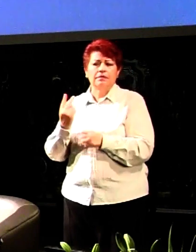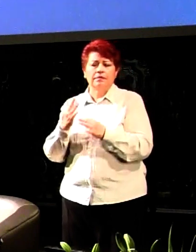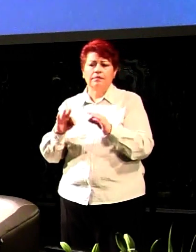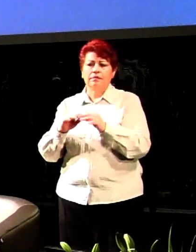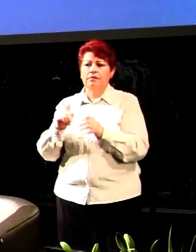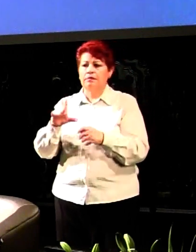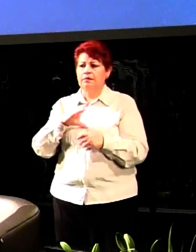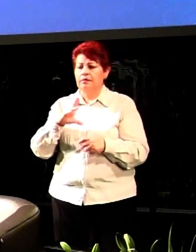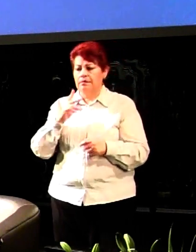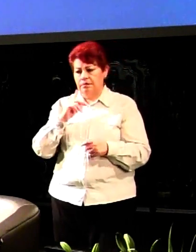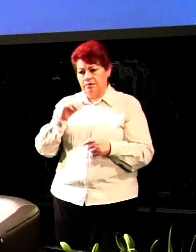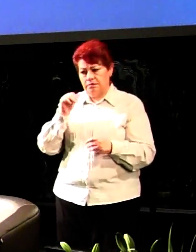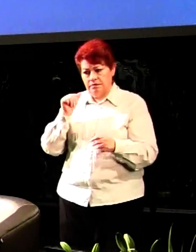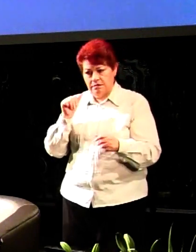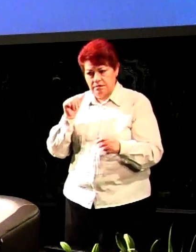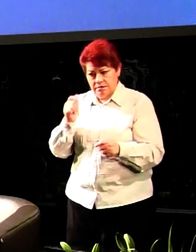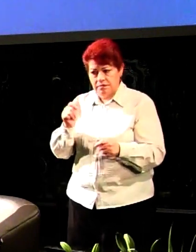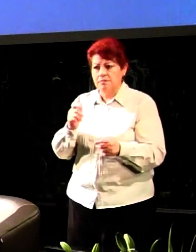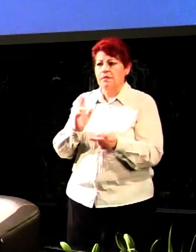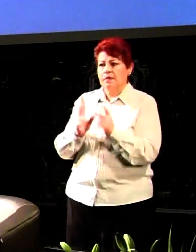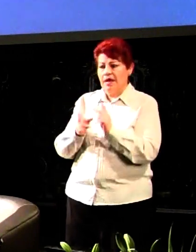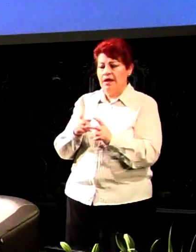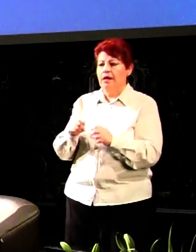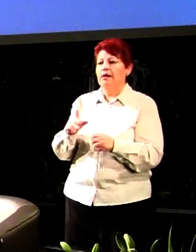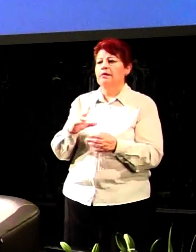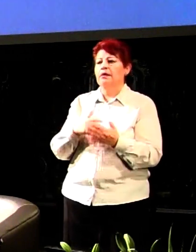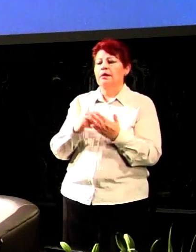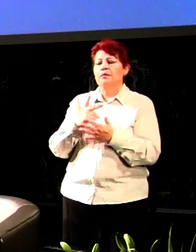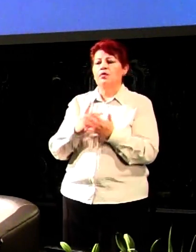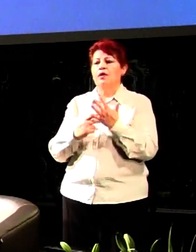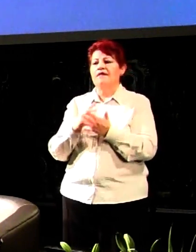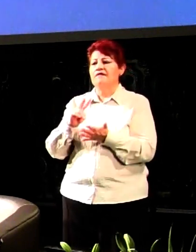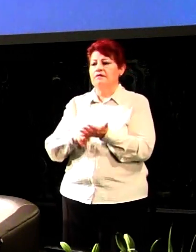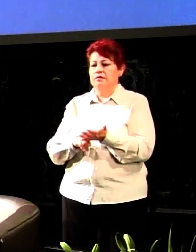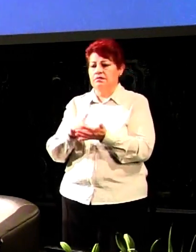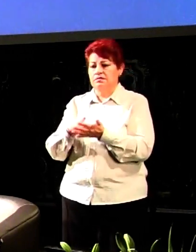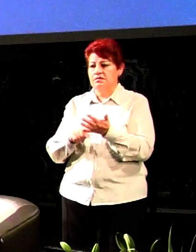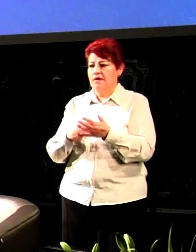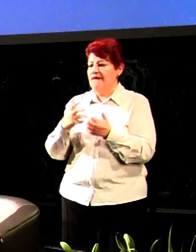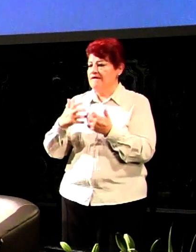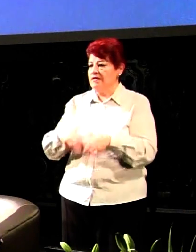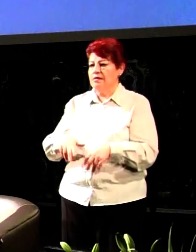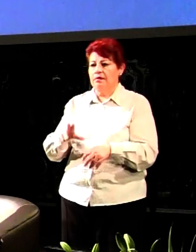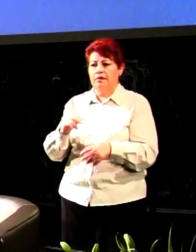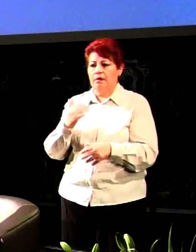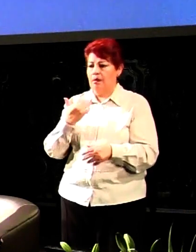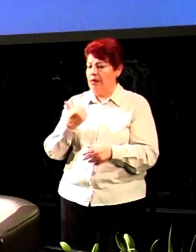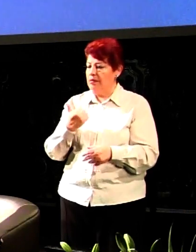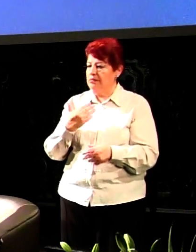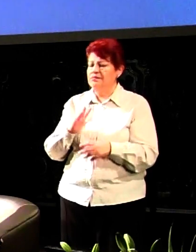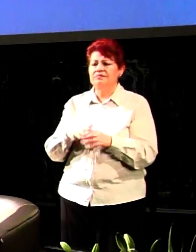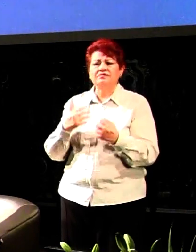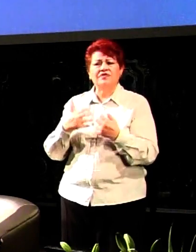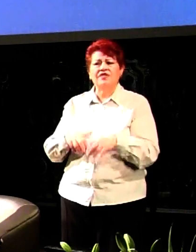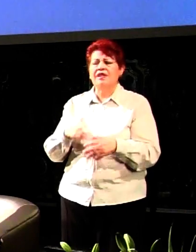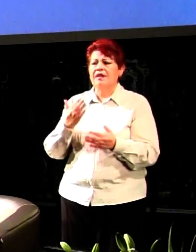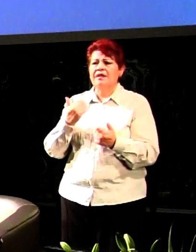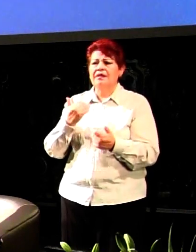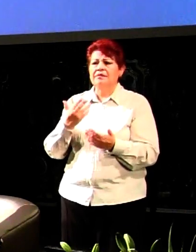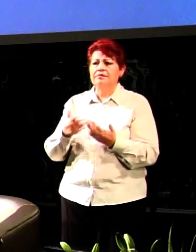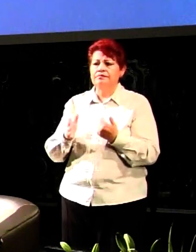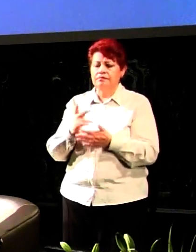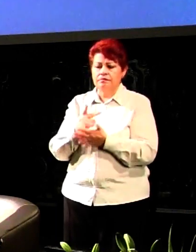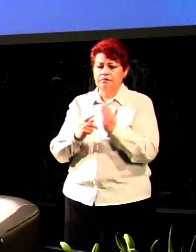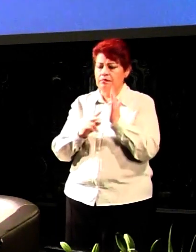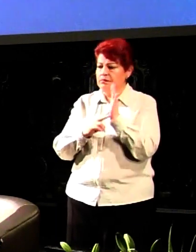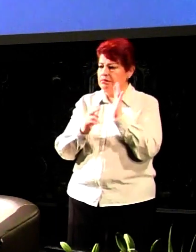hemos escuchado hablar de programas de valores que no funcionan. ¿Por qué no funcionan? Un programa